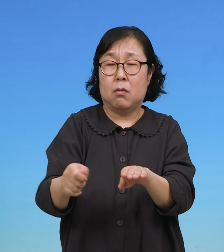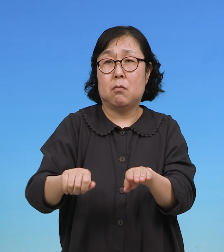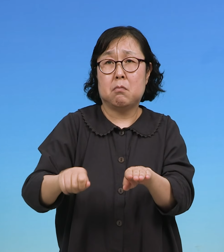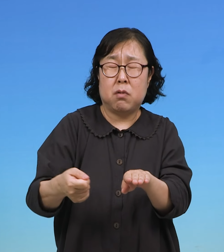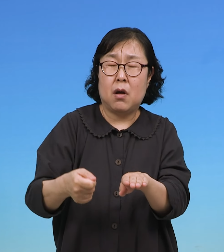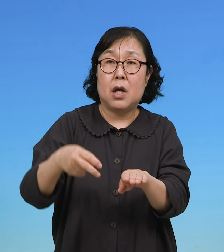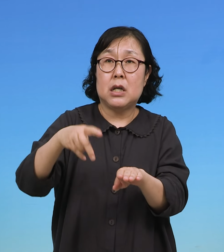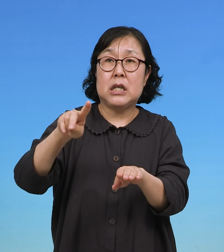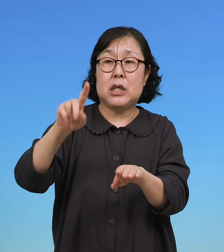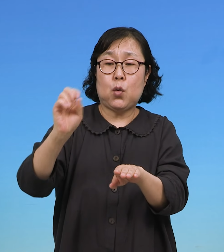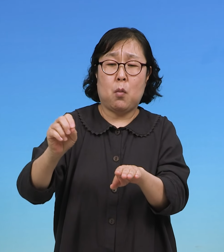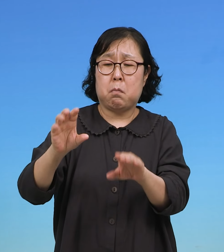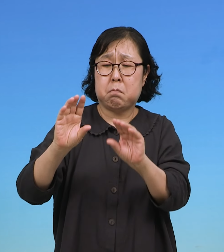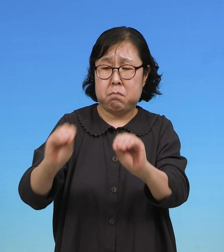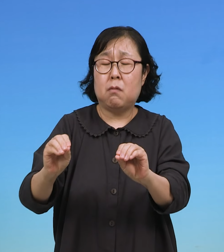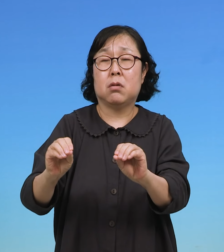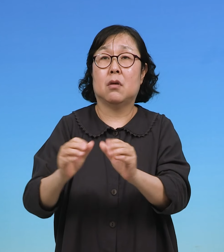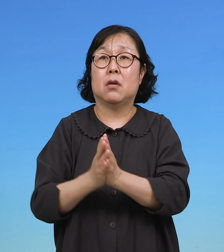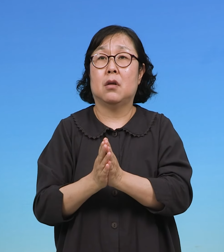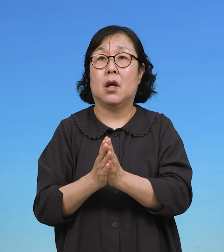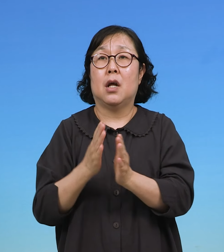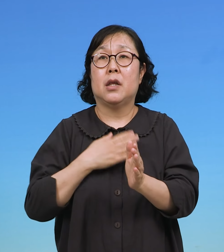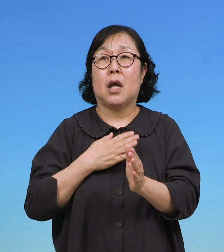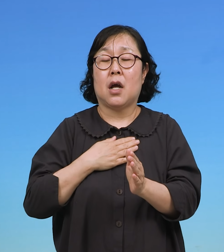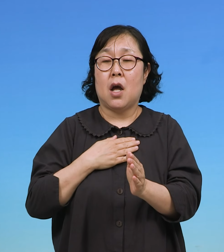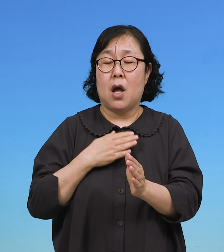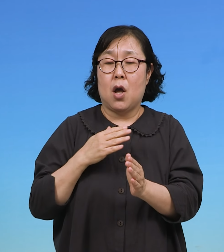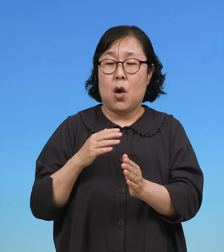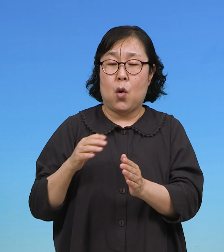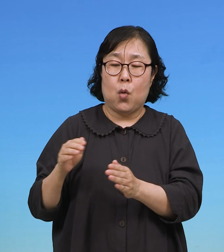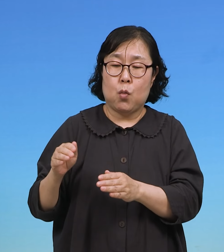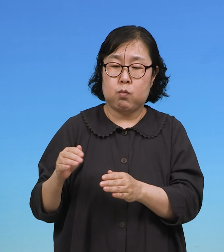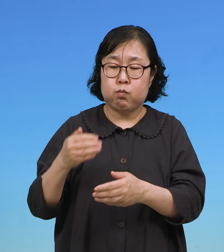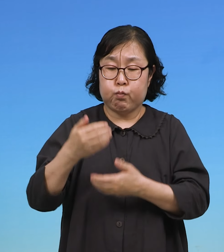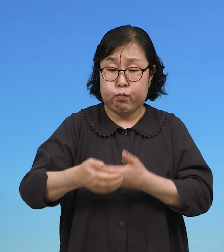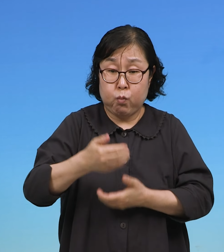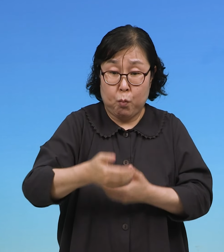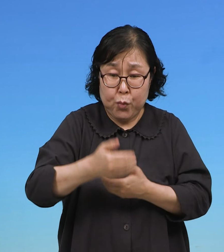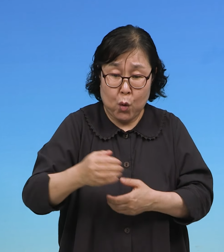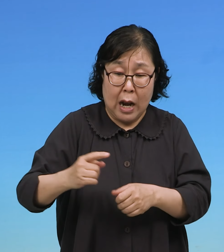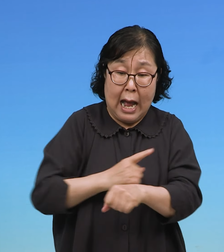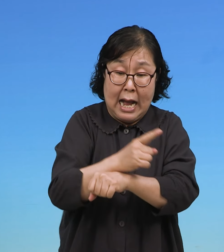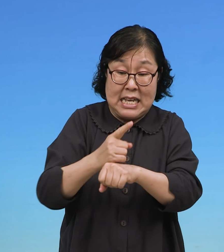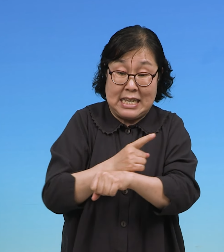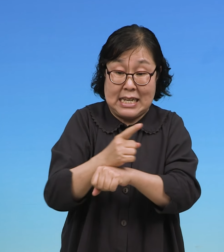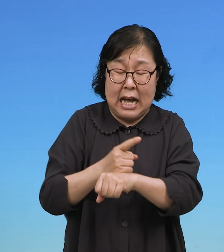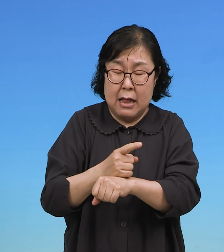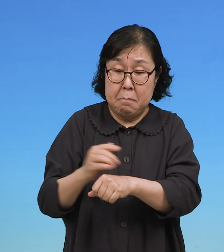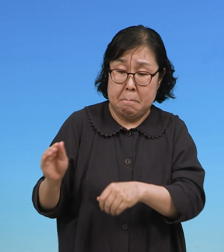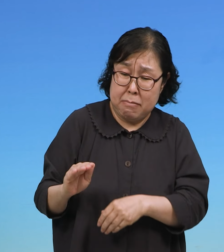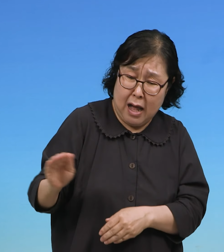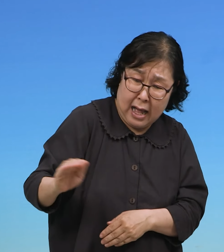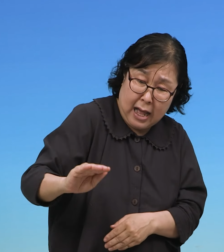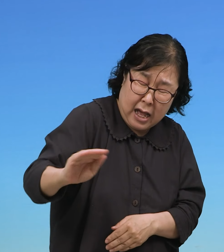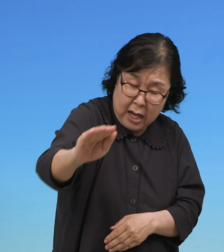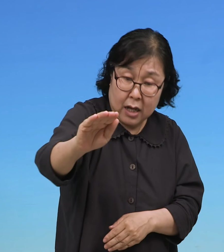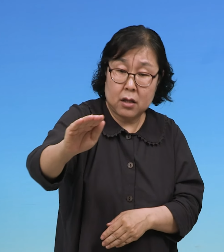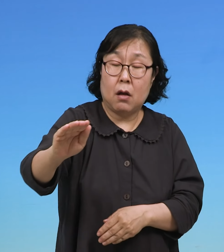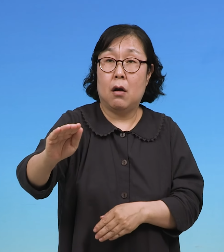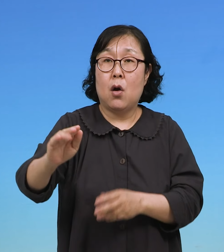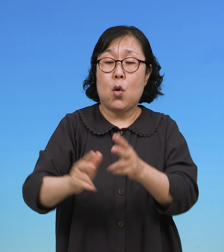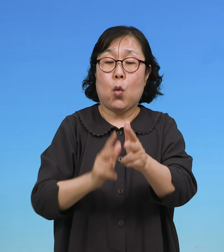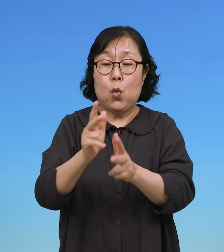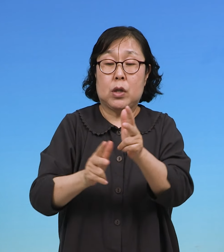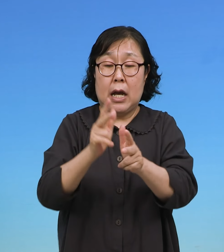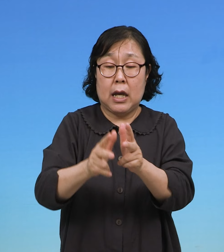시동이 안 걸리는 겁니다. 제가 고속도로를 1시간 달린 미국 공장에서 청소를 하고 있는데 제가 버스